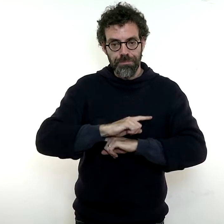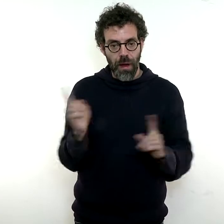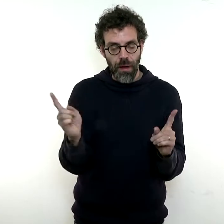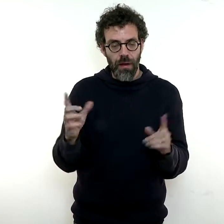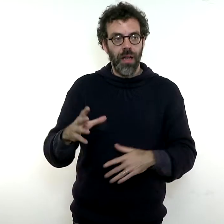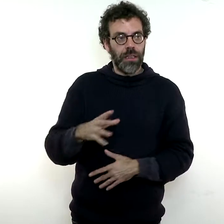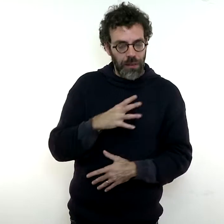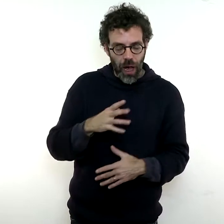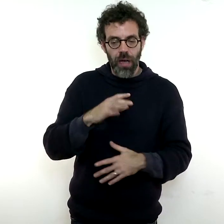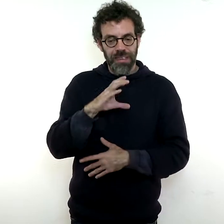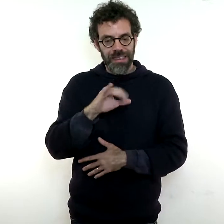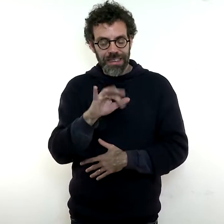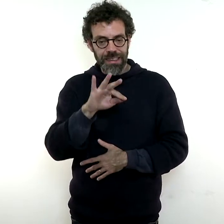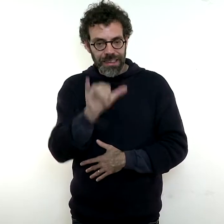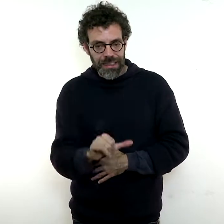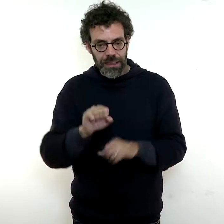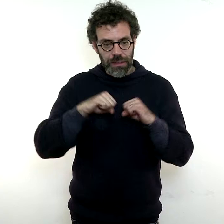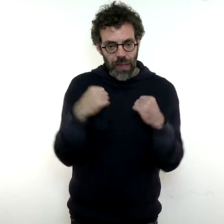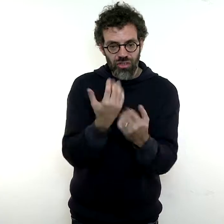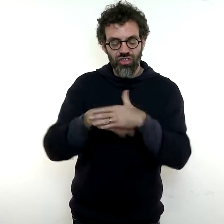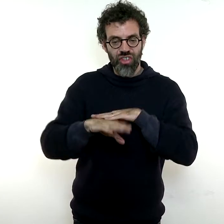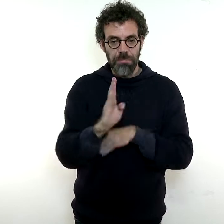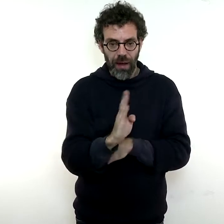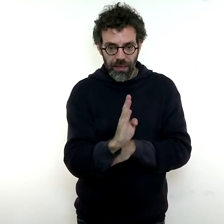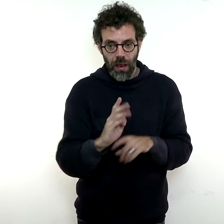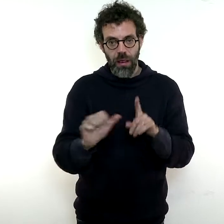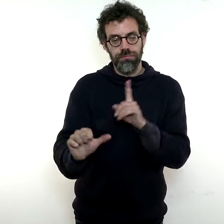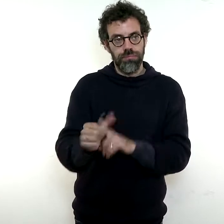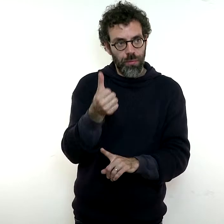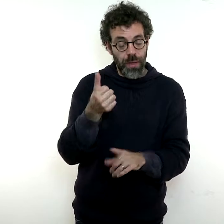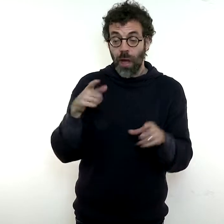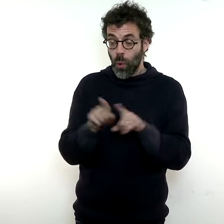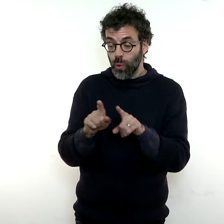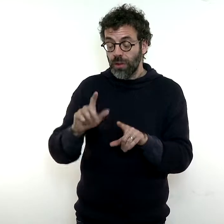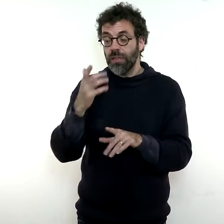avons déjà tous ici voté lors de précédents conseils municipaux, le City-Stade aux